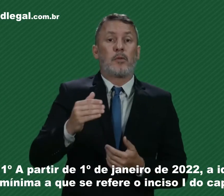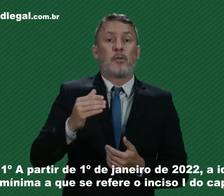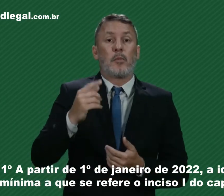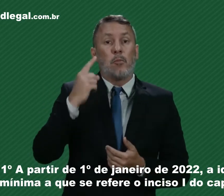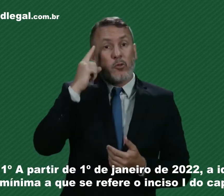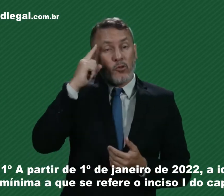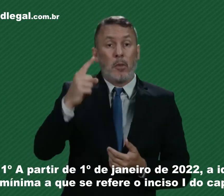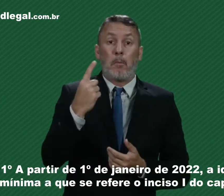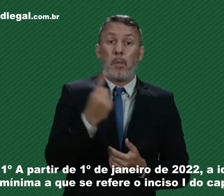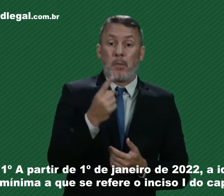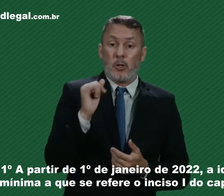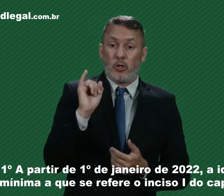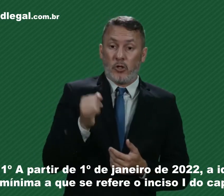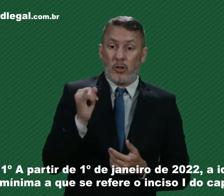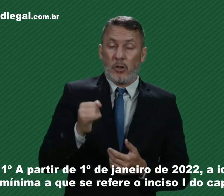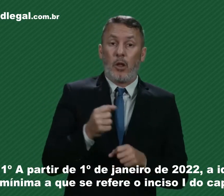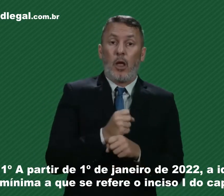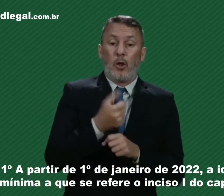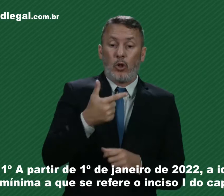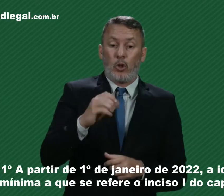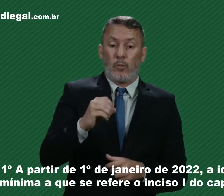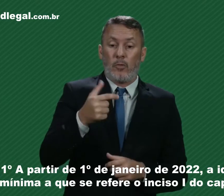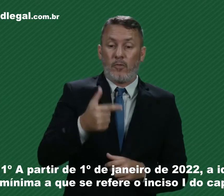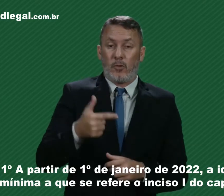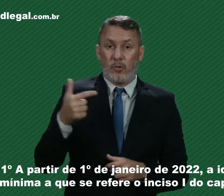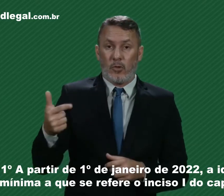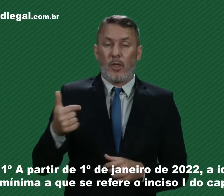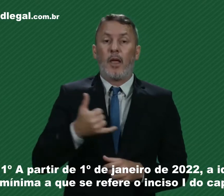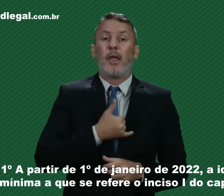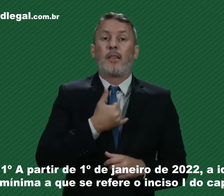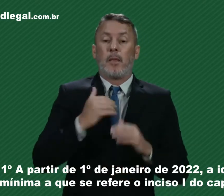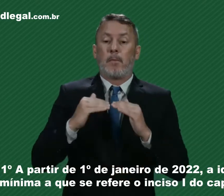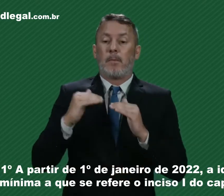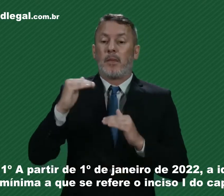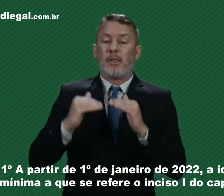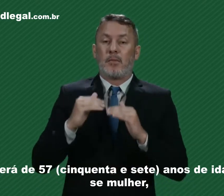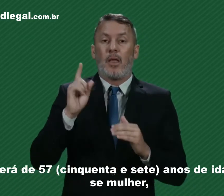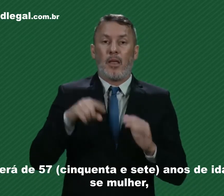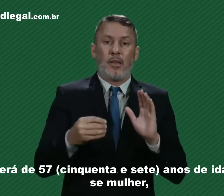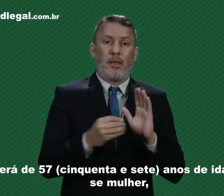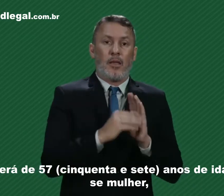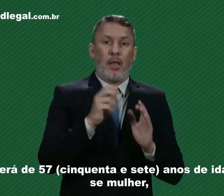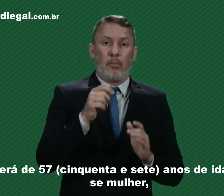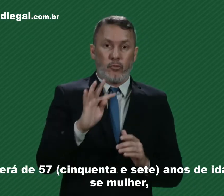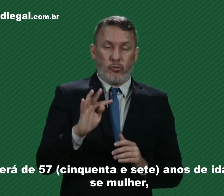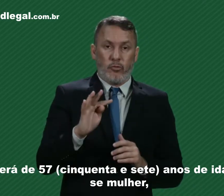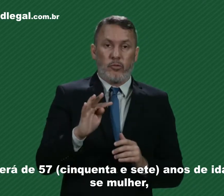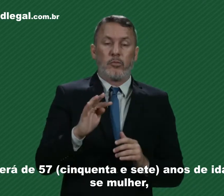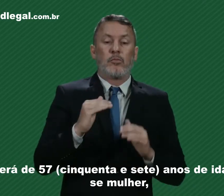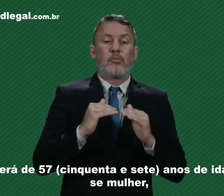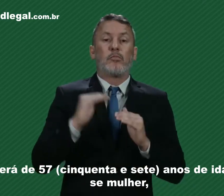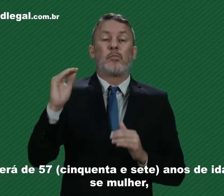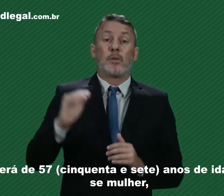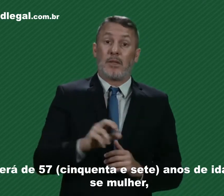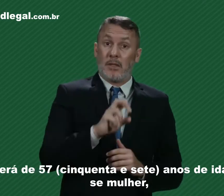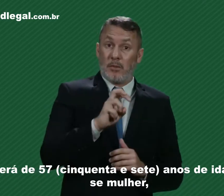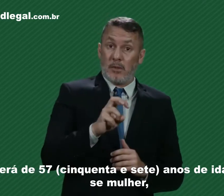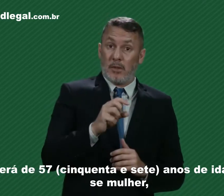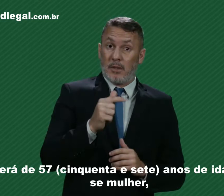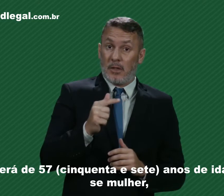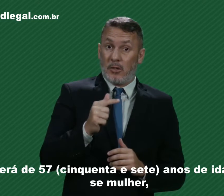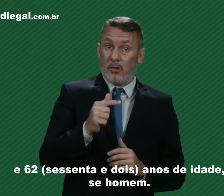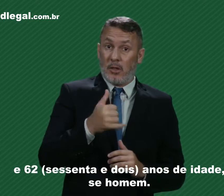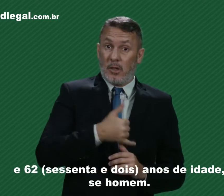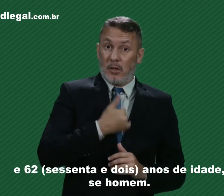de 2022, a idade mínima a que se refere o inciso 1 do caput será de 57 anos de idade